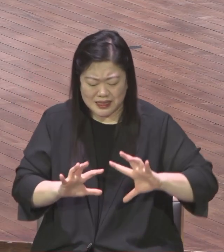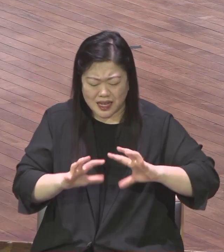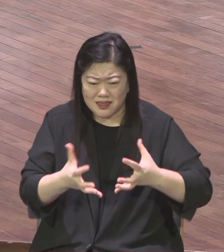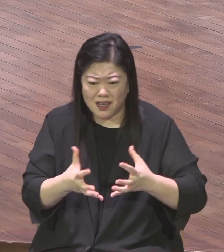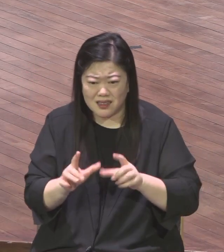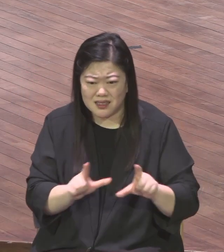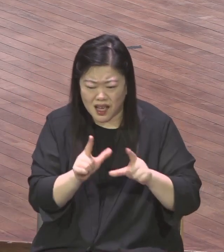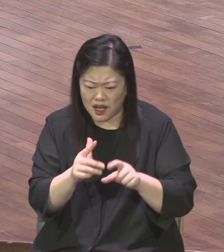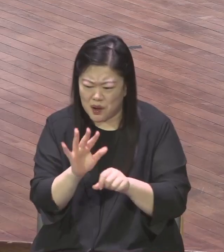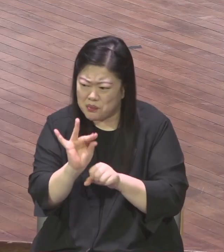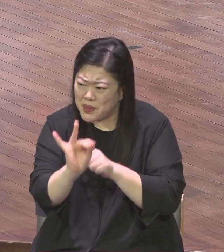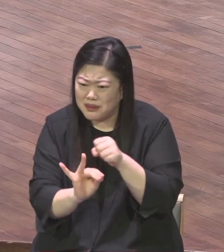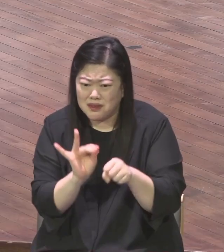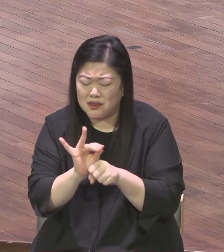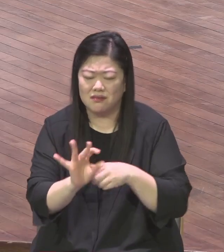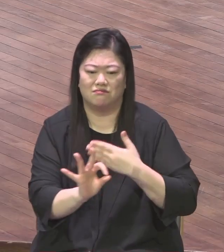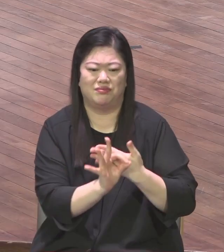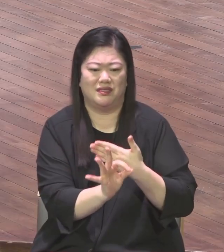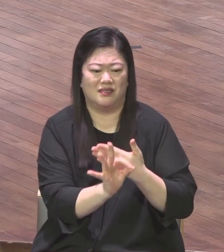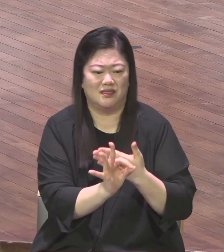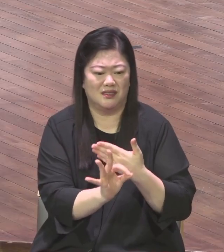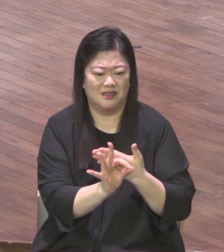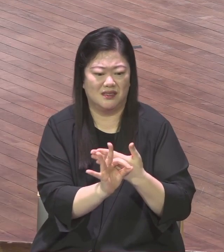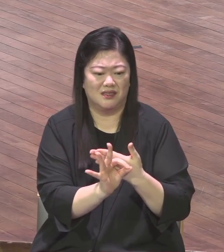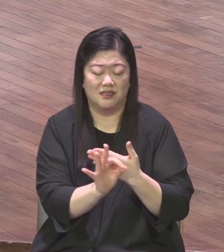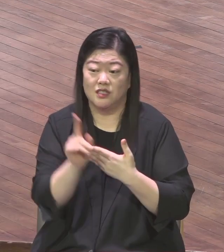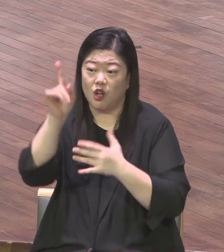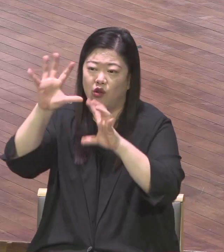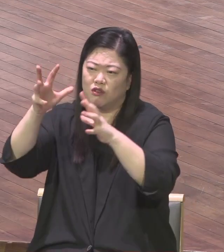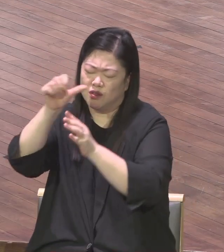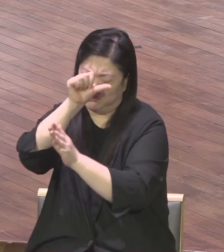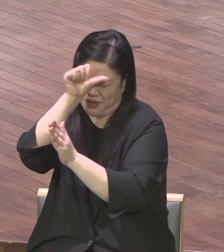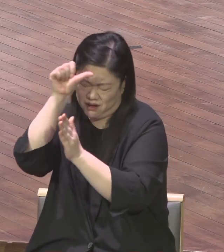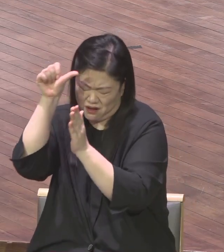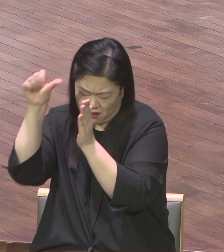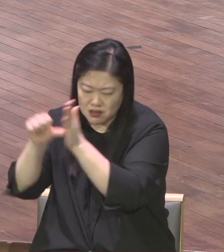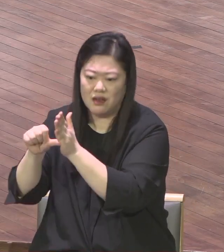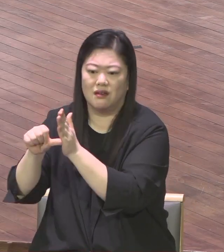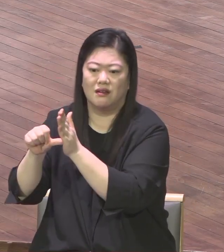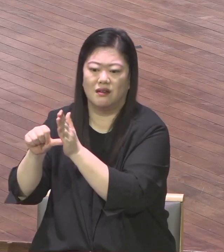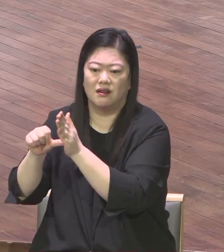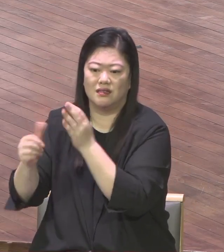떠버려요. 오늘 너가 나와 낙원에 있으리라.